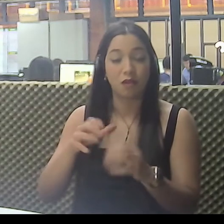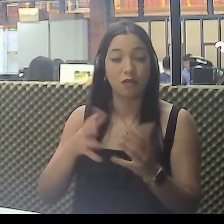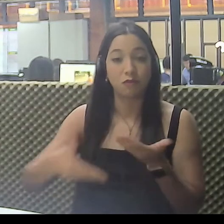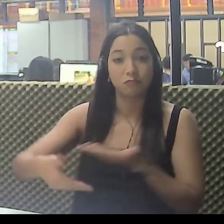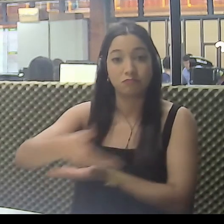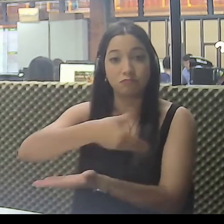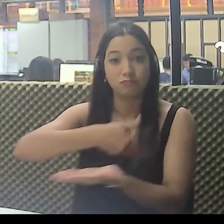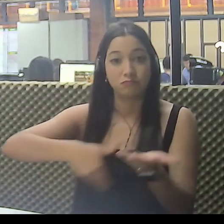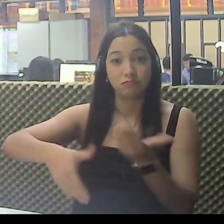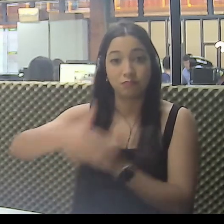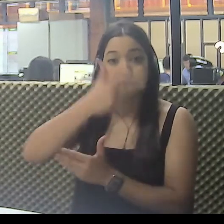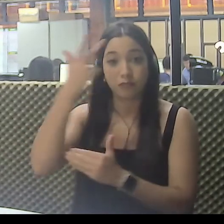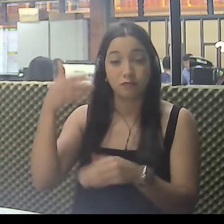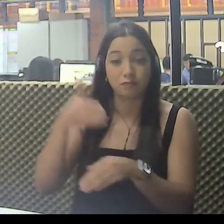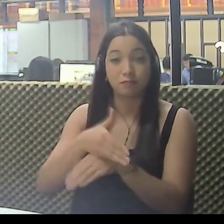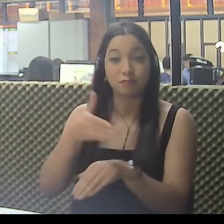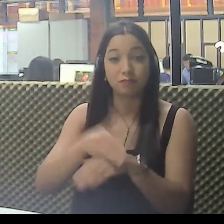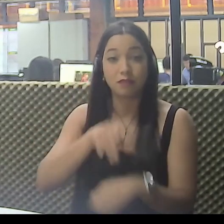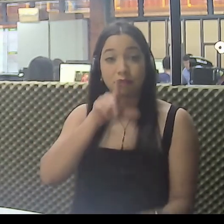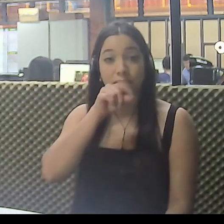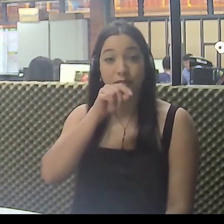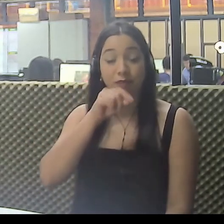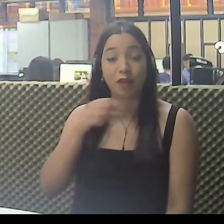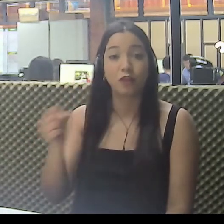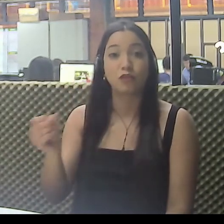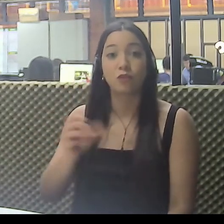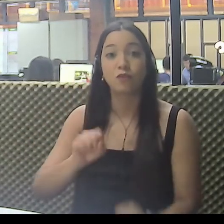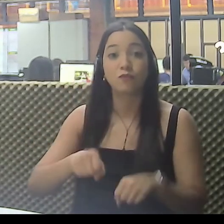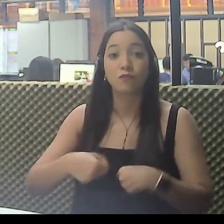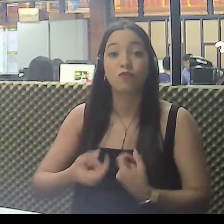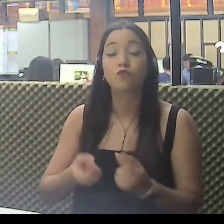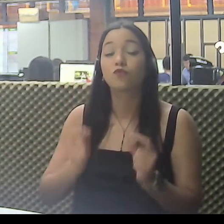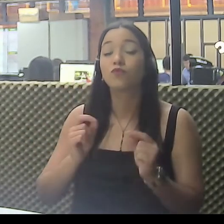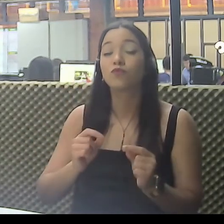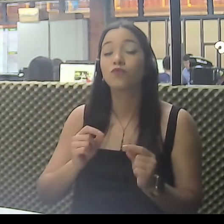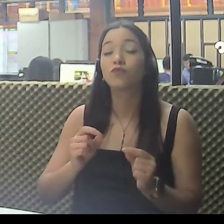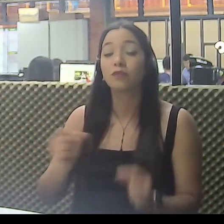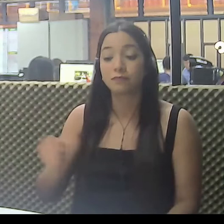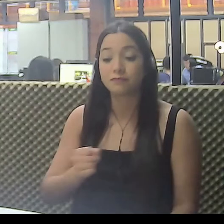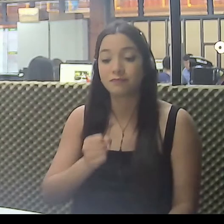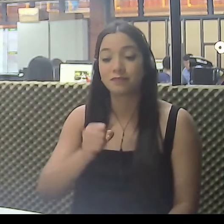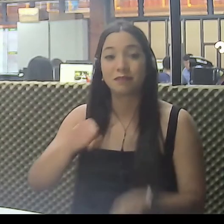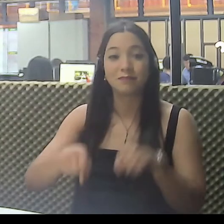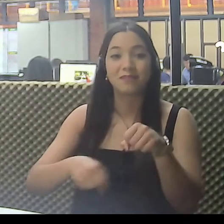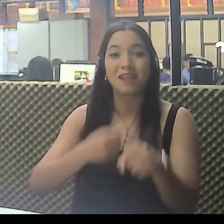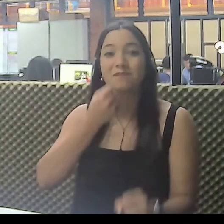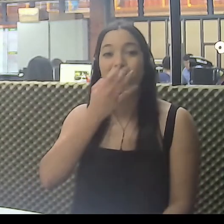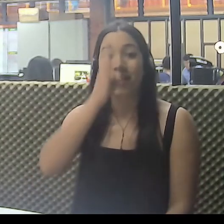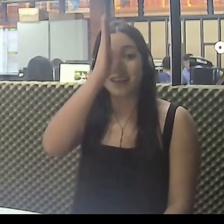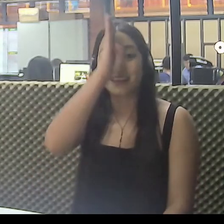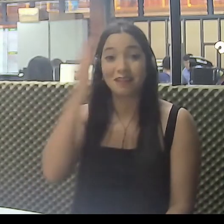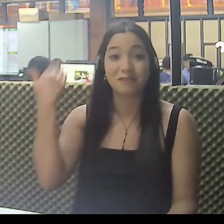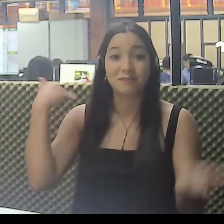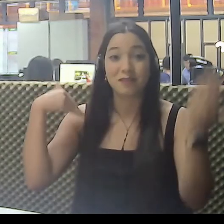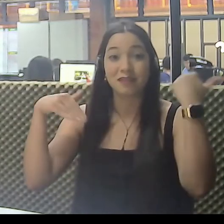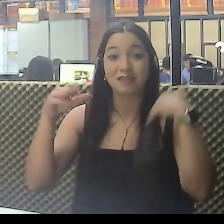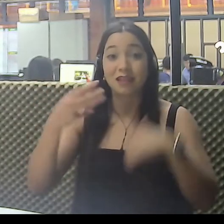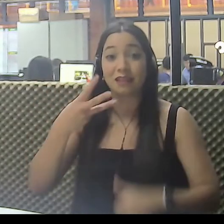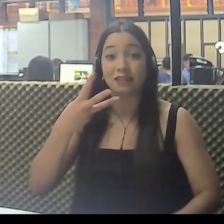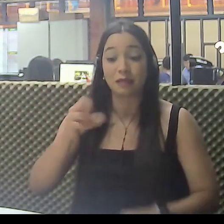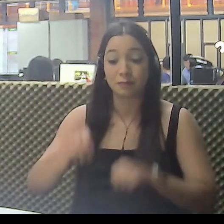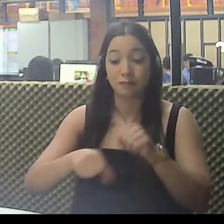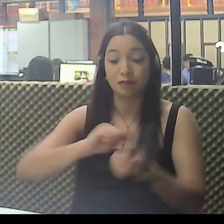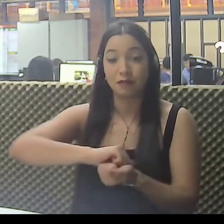a frequentadores do Parque do Sabiá, ganha um novo reforço. A Bike do Bem, que oferecerá passeios gratuitos em 3